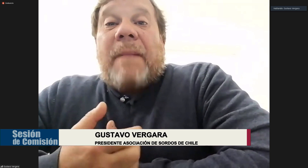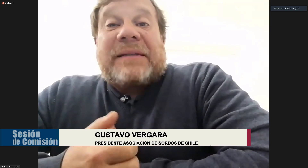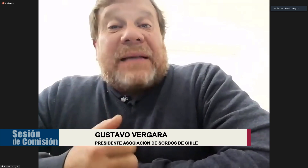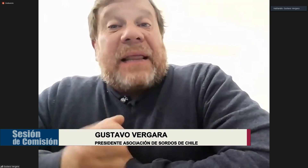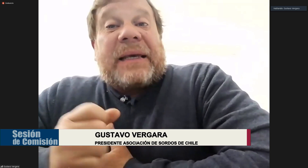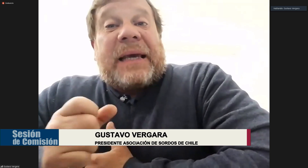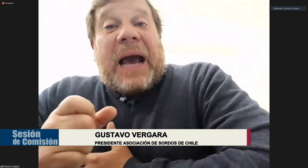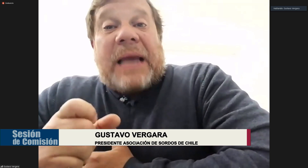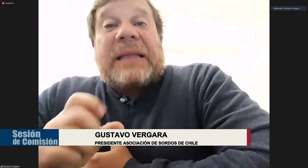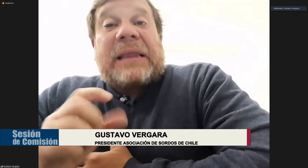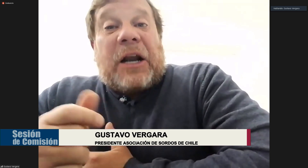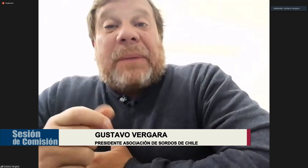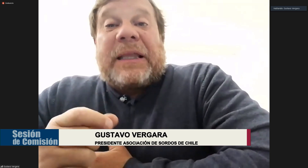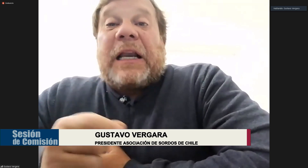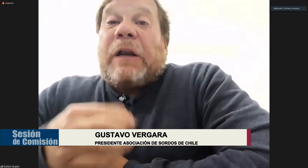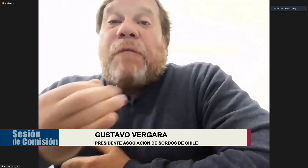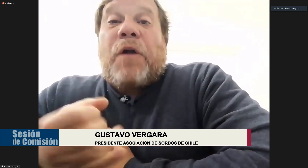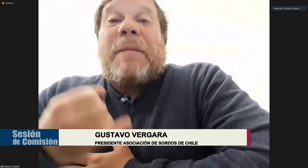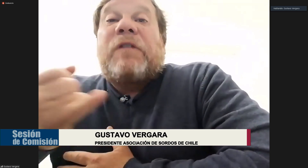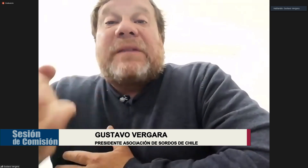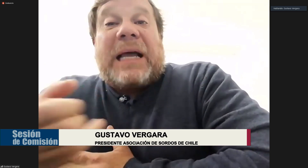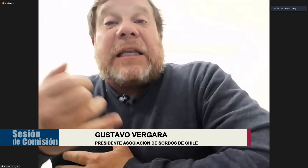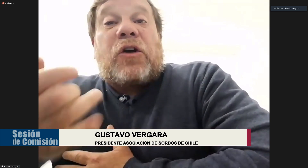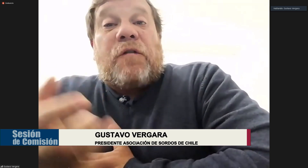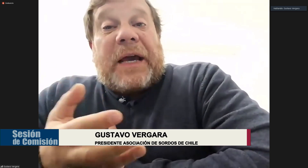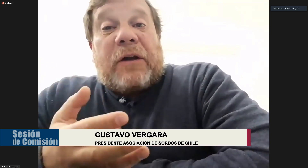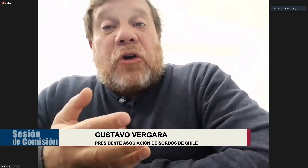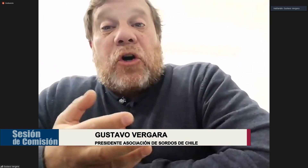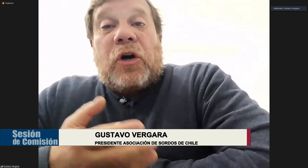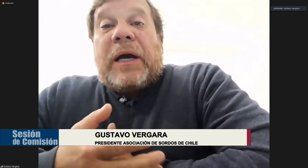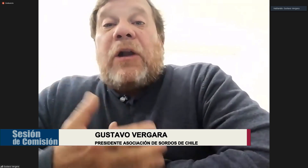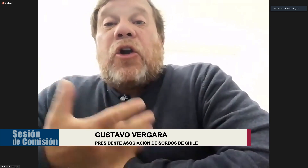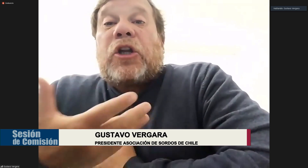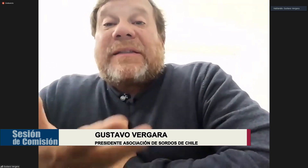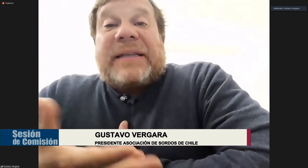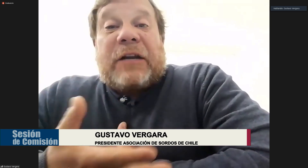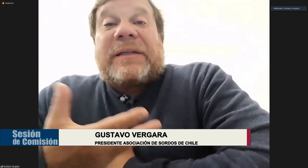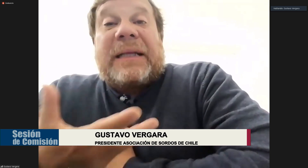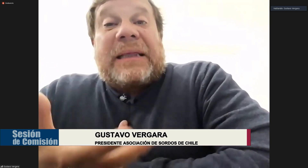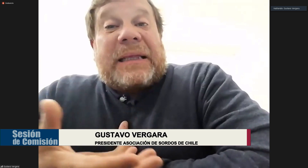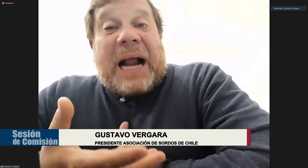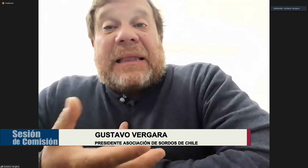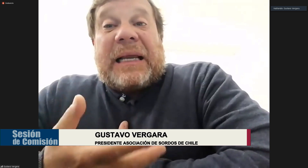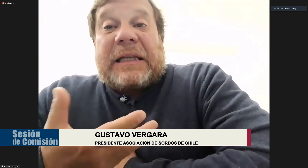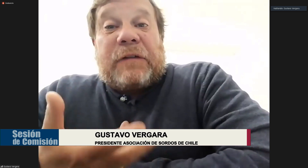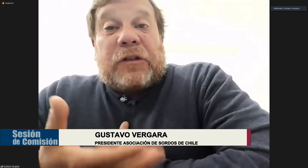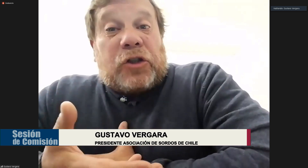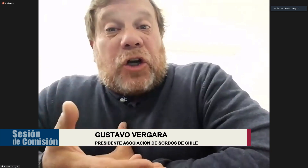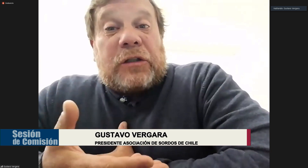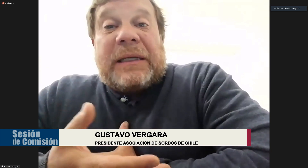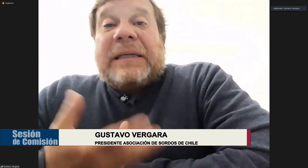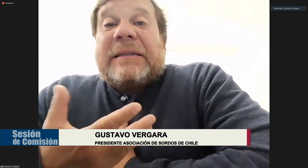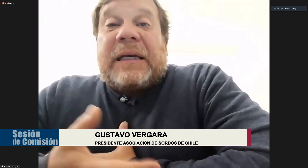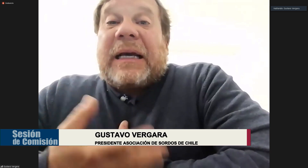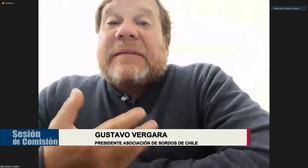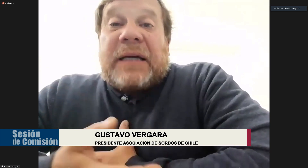pesar de que hay intérpretes en el informe oficial del gobierno, los noticieros centrales de atención sigue